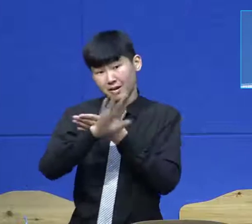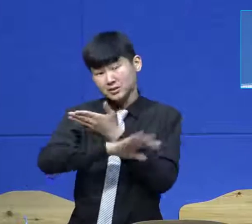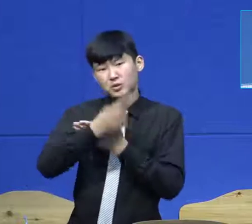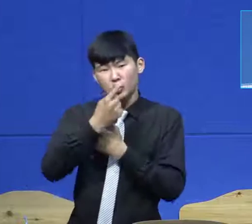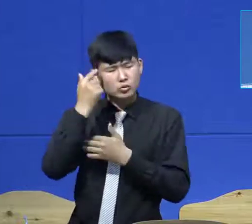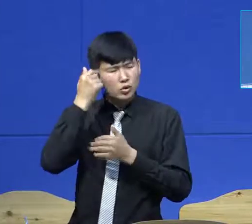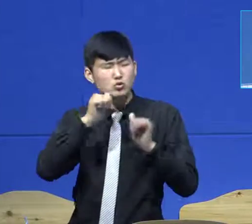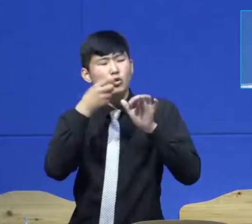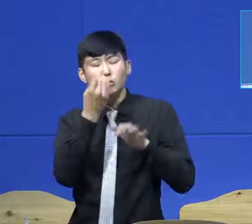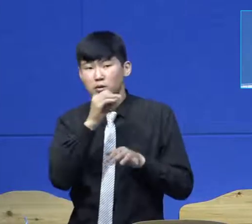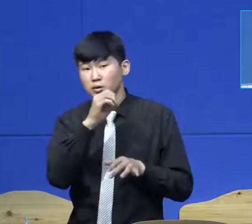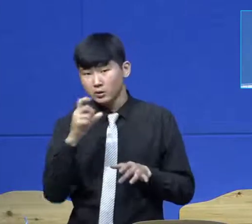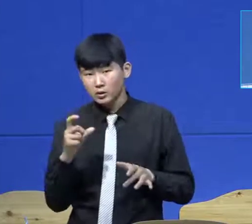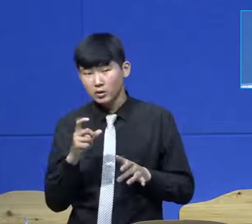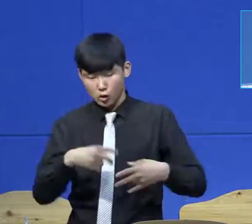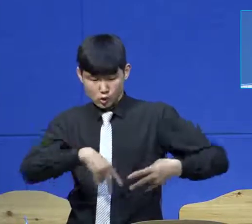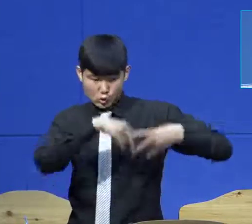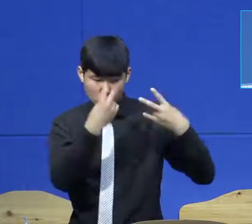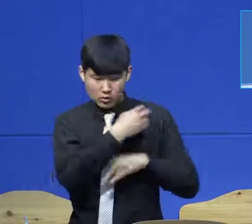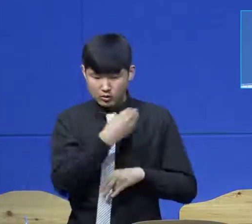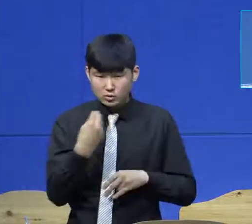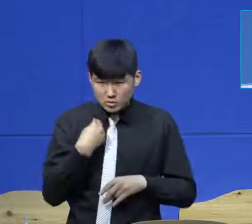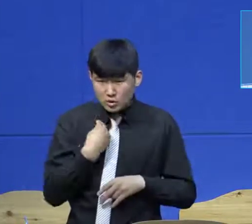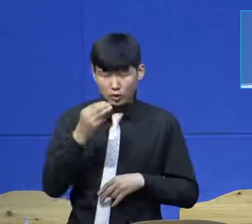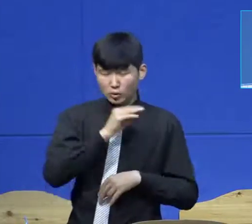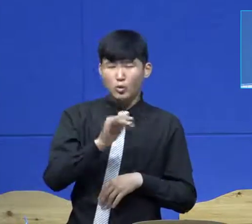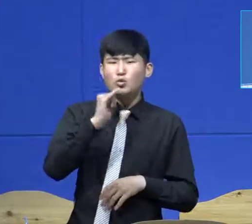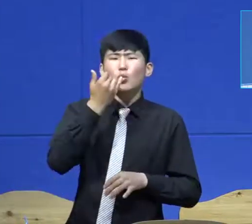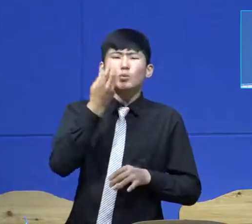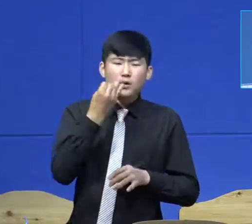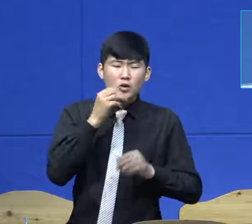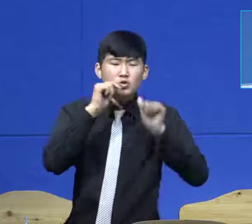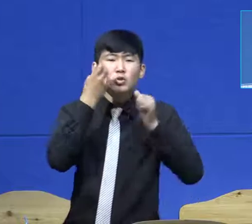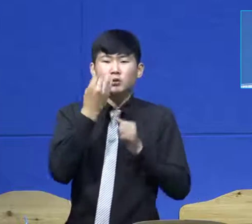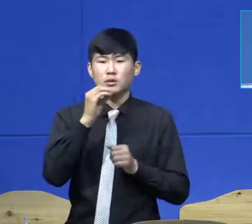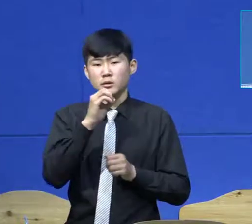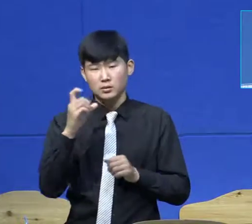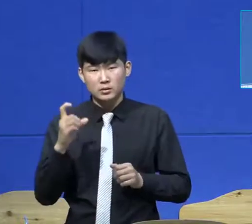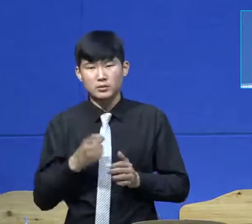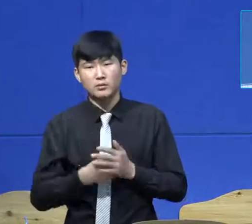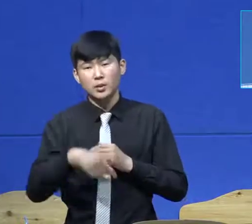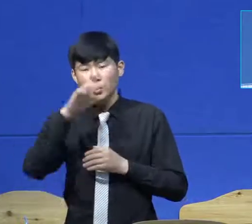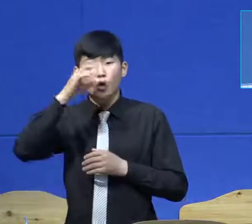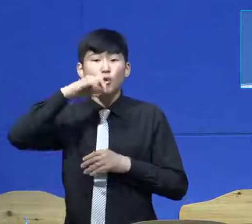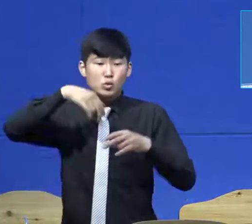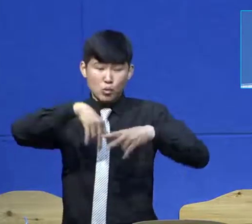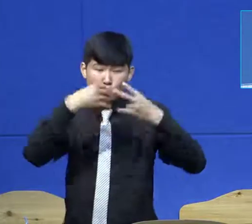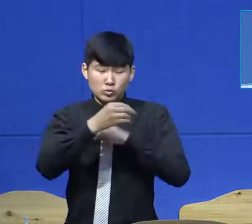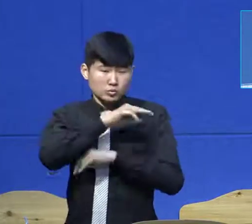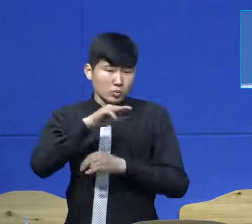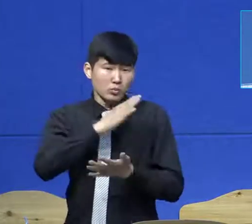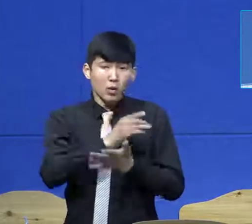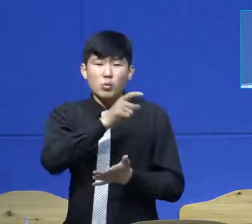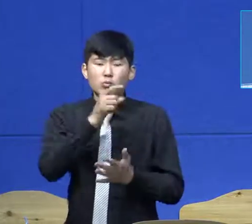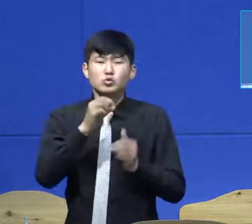Юта ирэлтэ. Нүглийг нь эзэн үлд тооцох хүн Юта ирэлтэ вэ гэсэн. Бурханаар нүглээ тооцоолохгүй байгаа хүмүүс